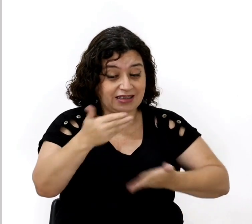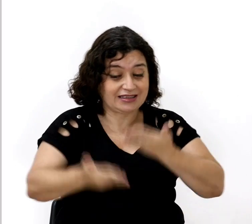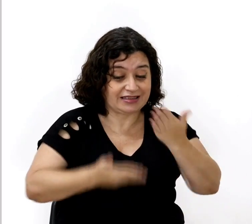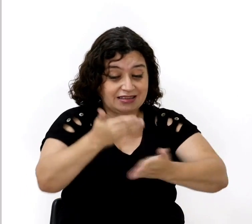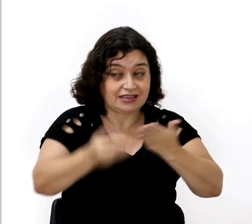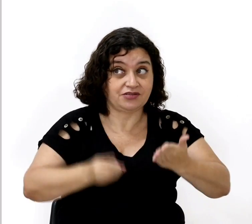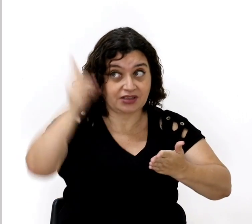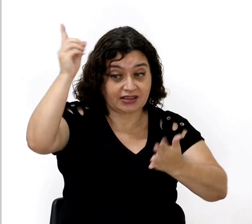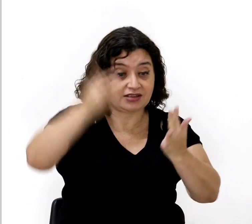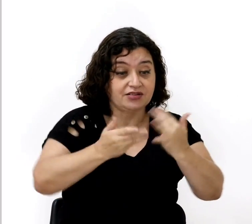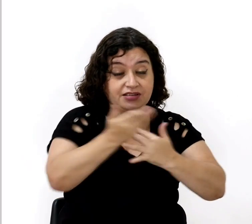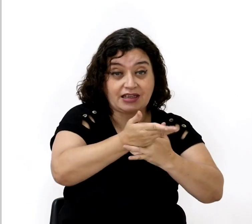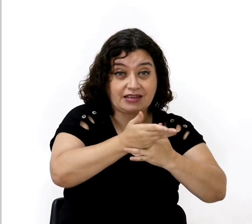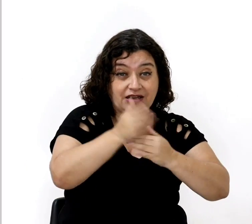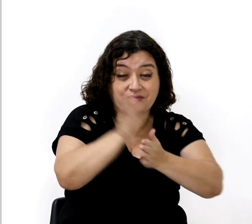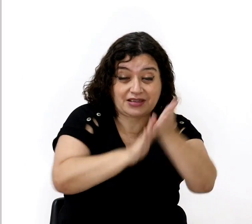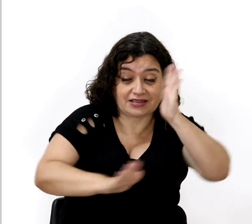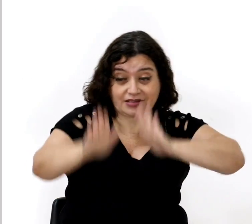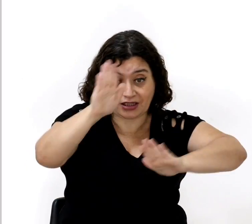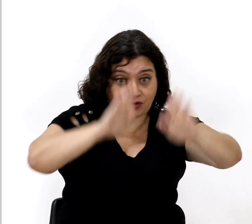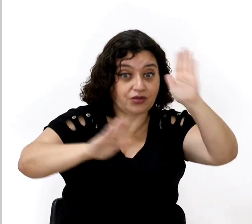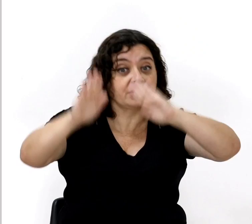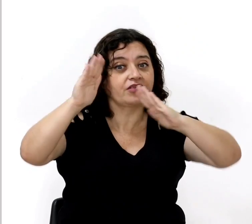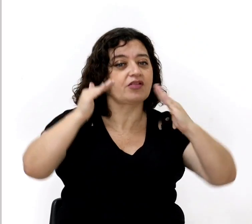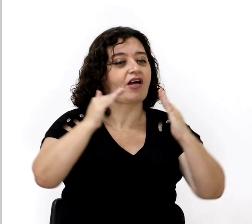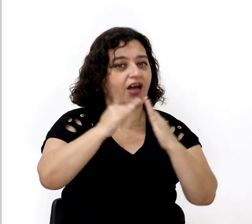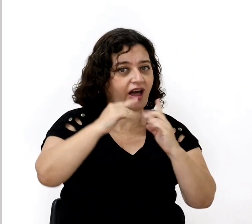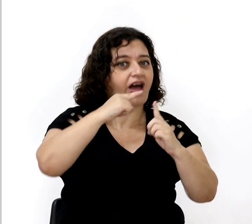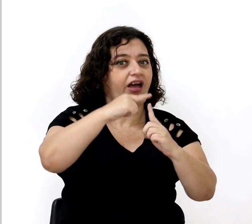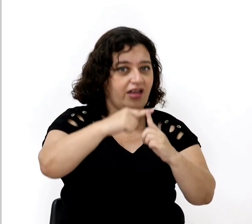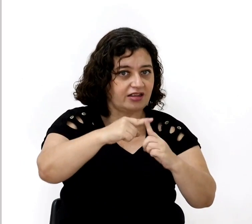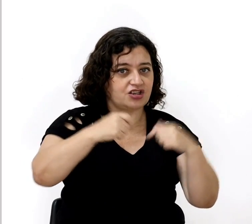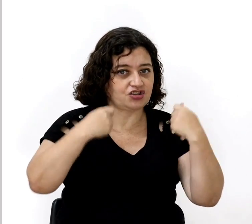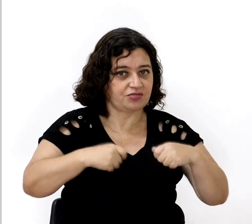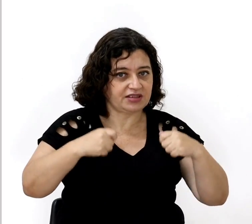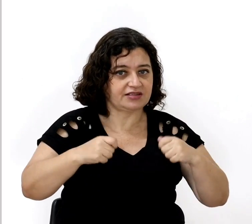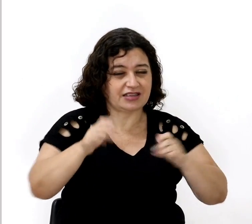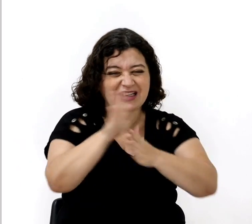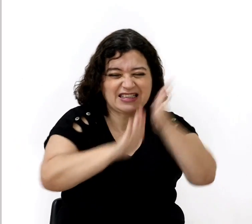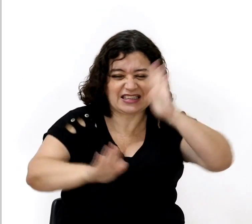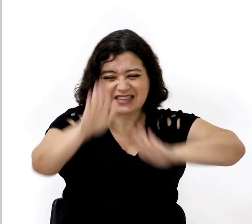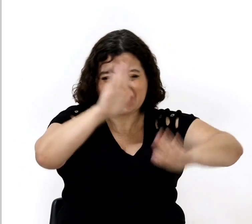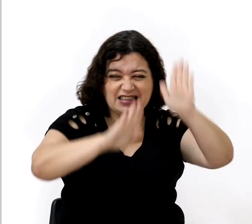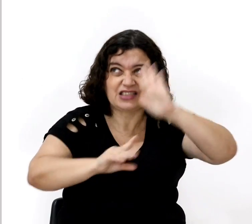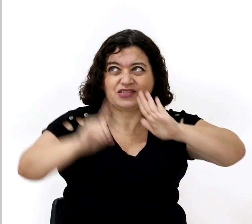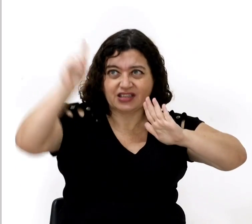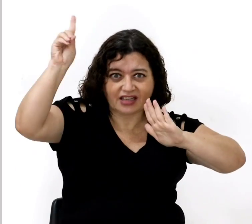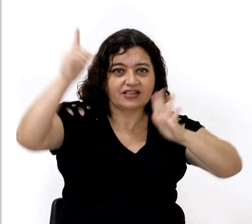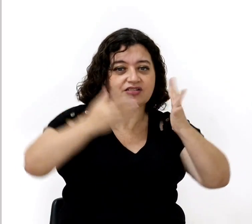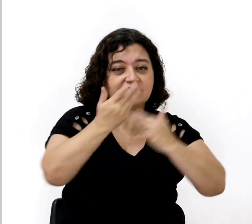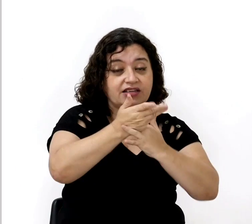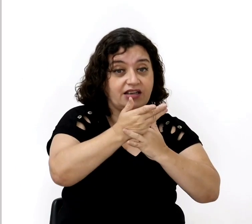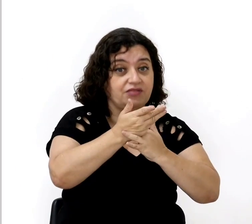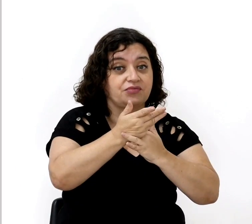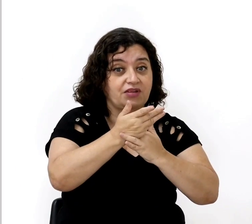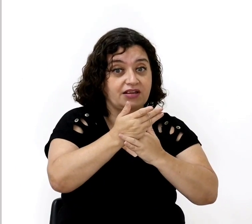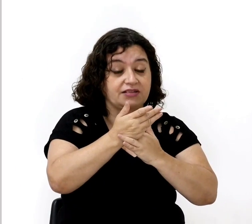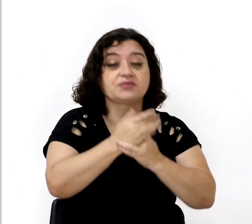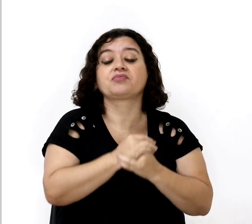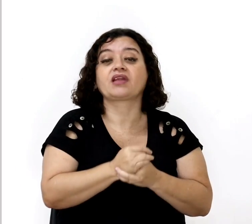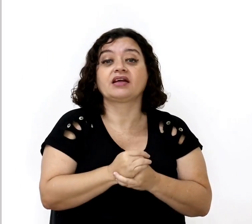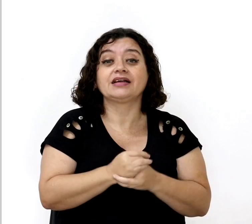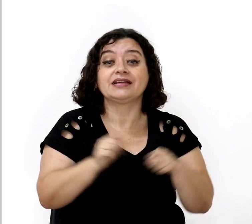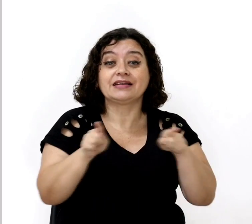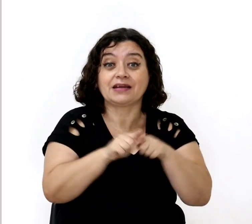por meio da adoração. Então, a igreja existe para quê? Para servir a Deus por meio da adoração. Segundo lugar, servir uns